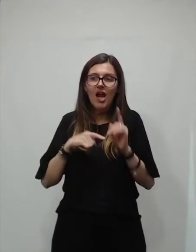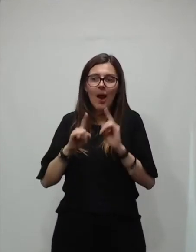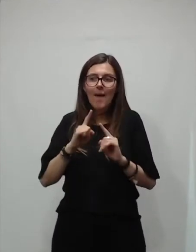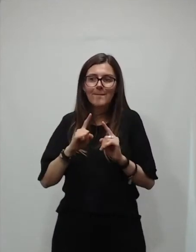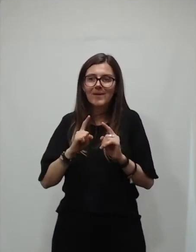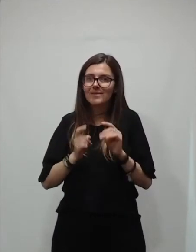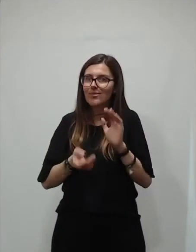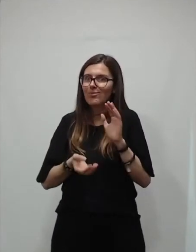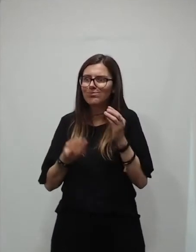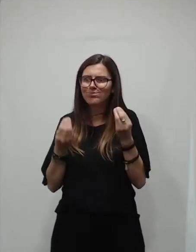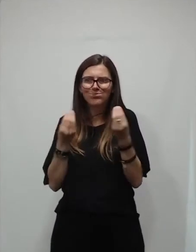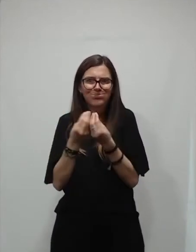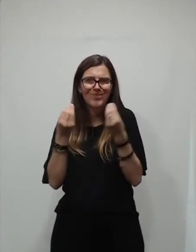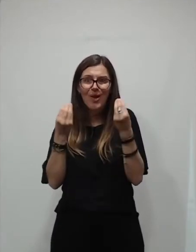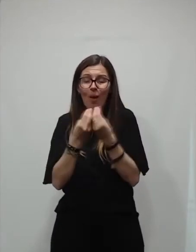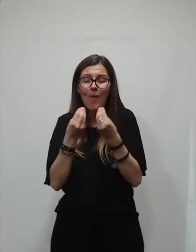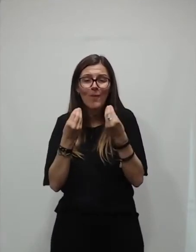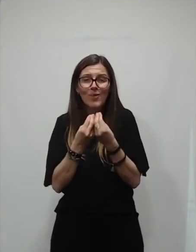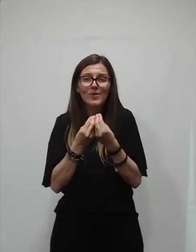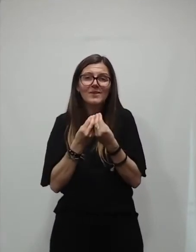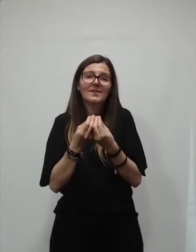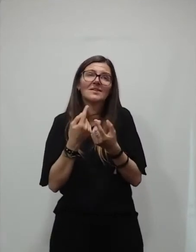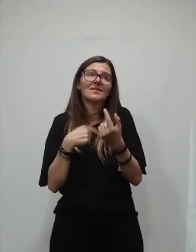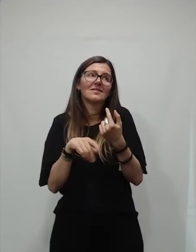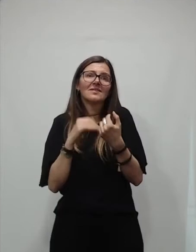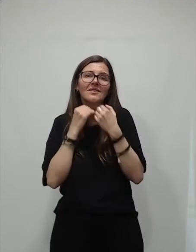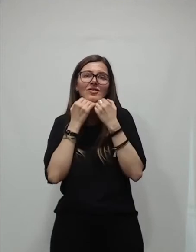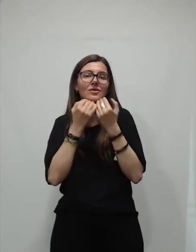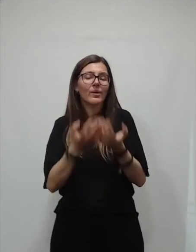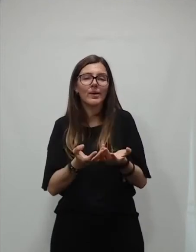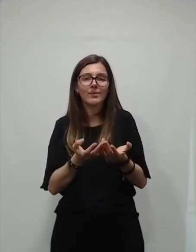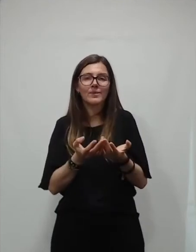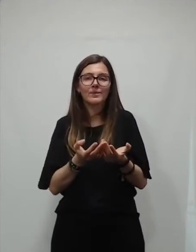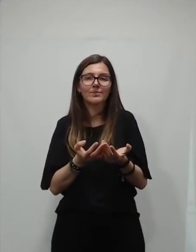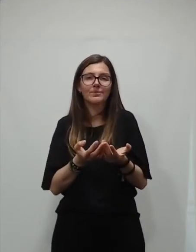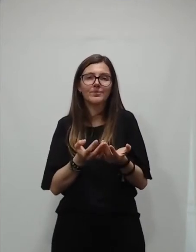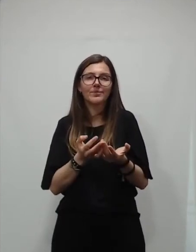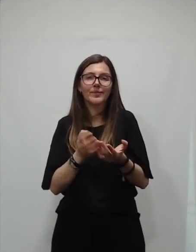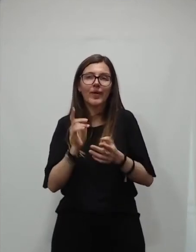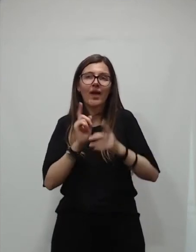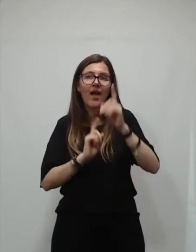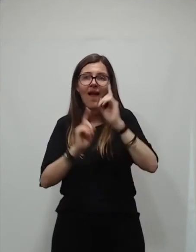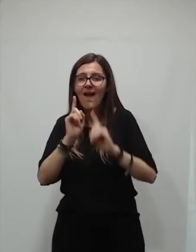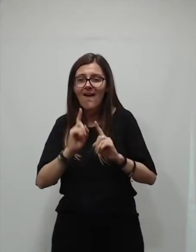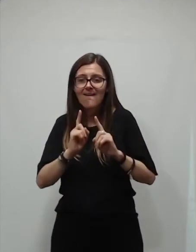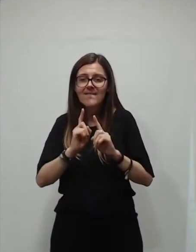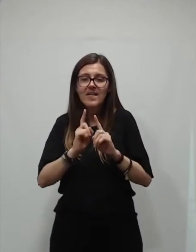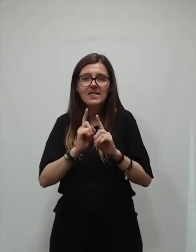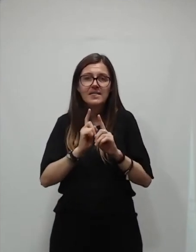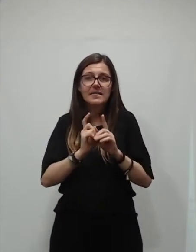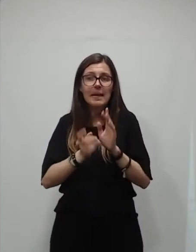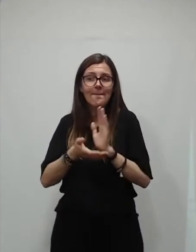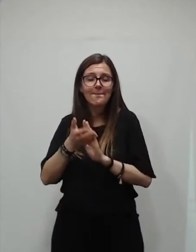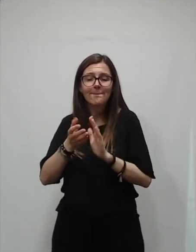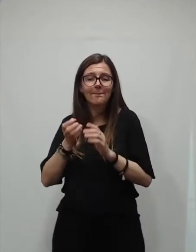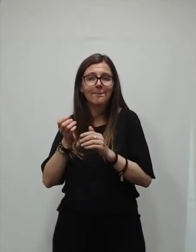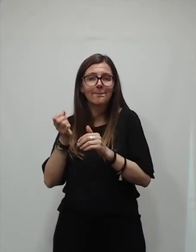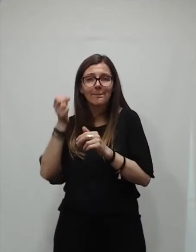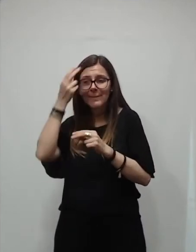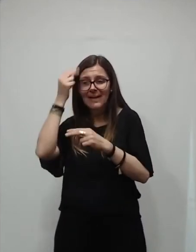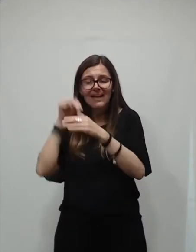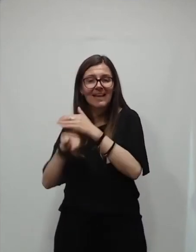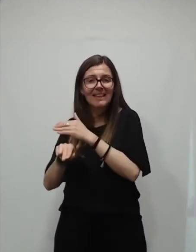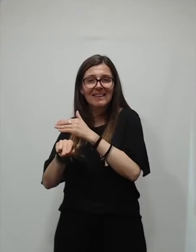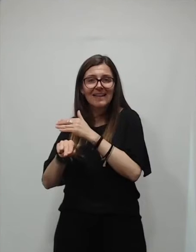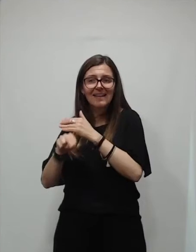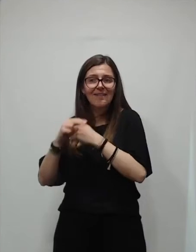ejemplo que decía Lucía, de una sentencia que condena a una persona a cumplir una medida de seguridad de por vida, ¿no? A pesar de que luego el